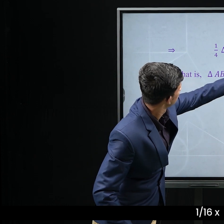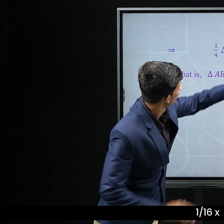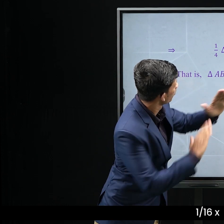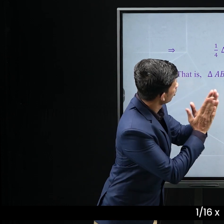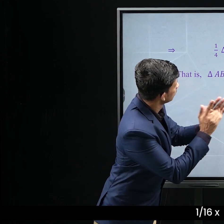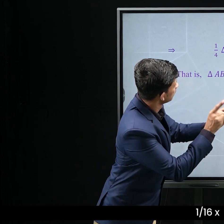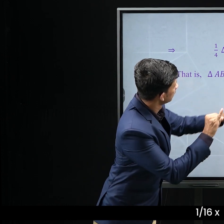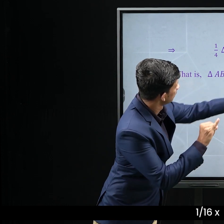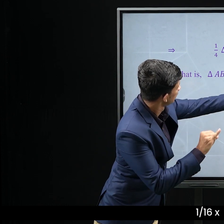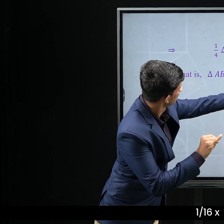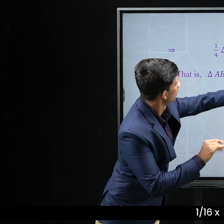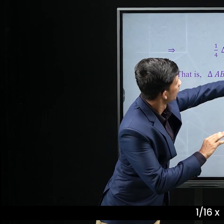ತ್ರಿಕೋನ ಎಬಿಸಿ.